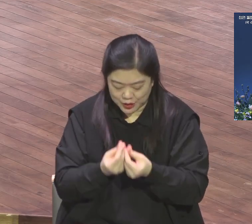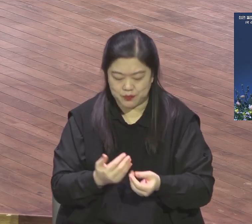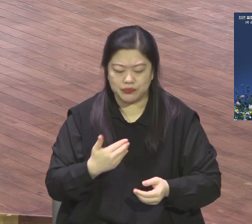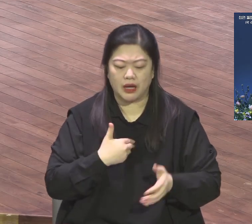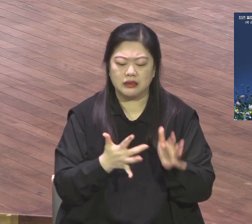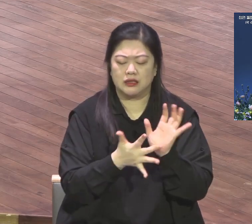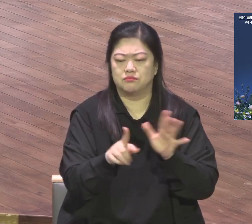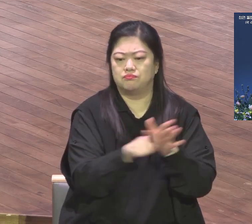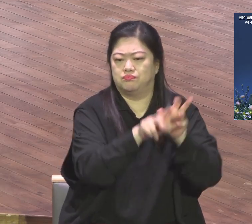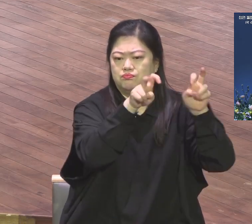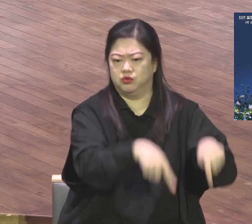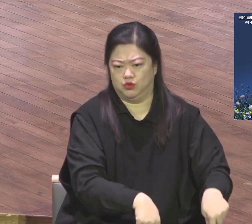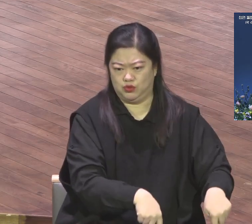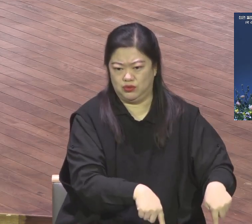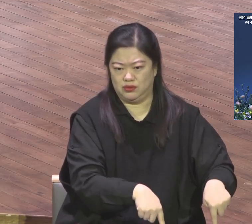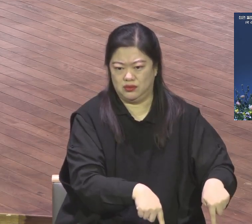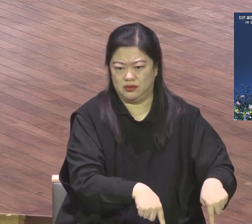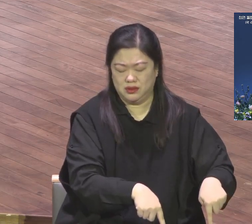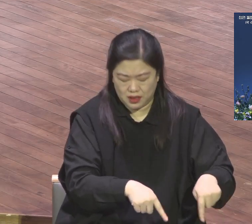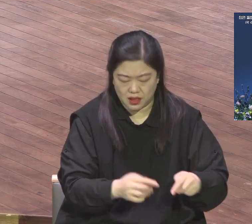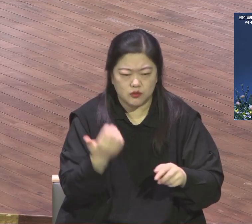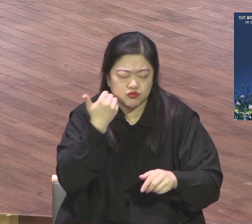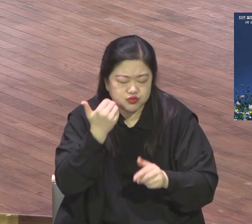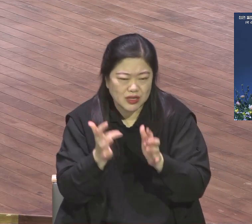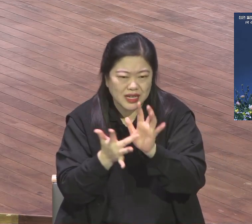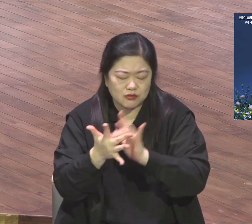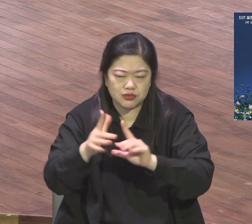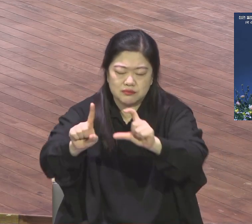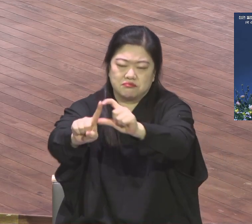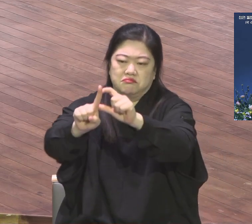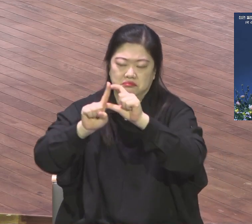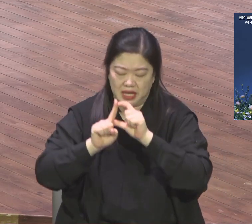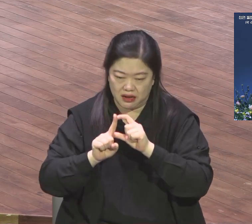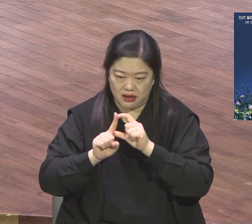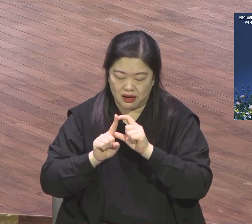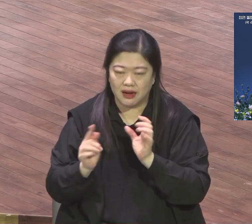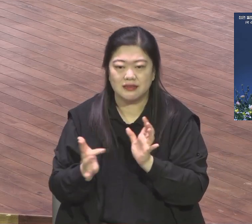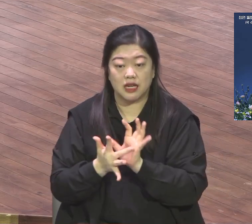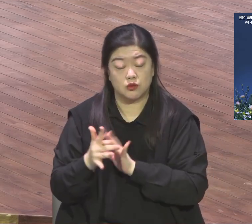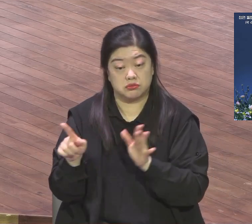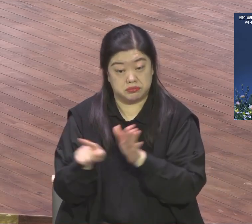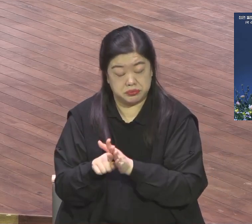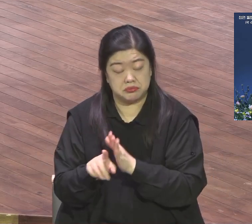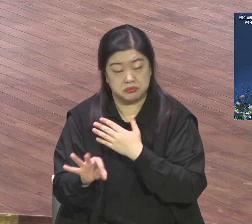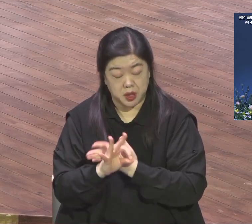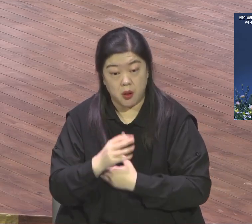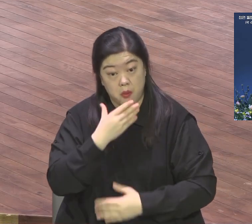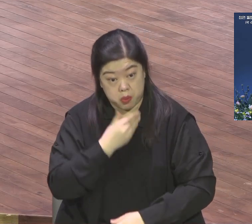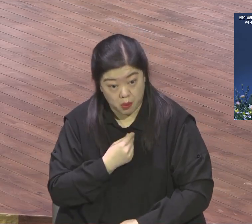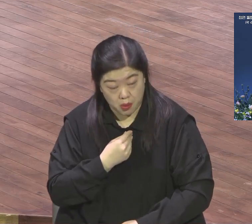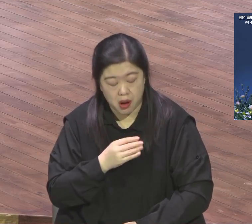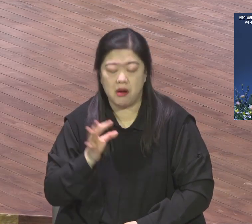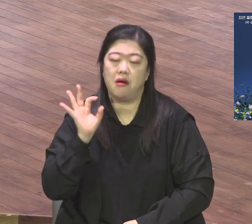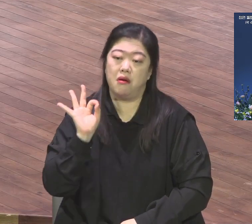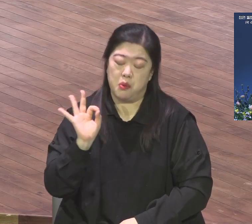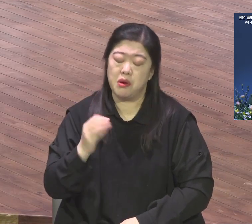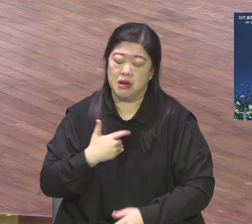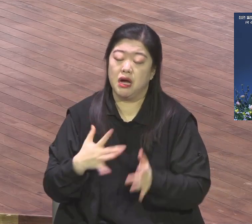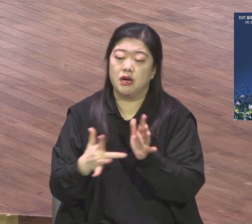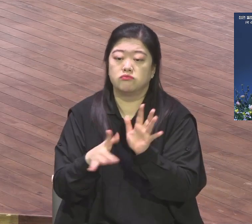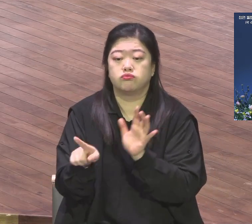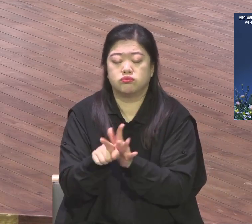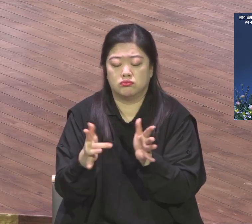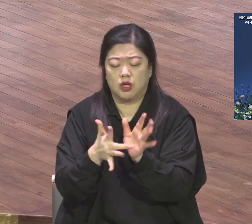형통하게 자 그렇게 항해할 줄로 생각했는데 본문처럼